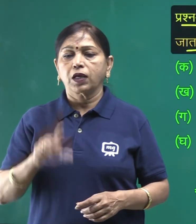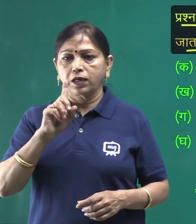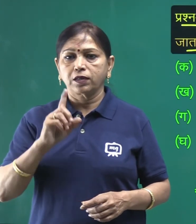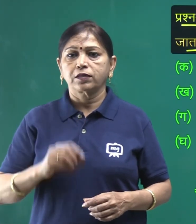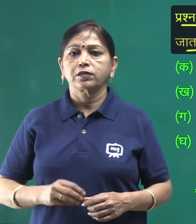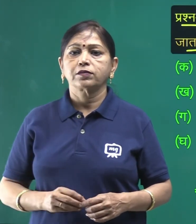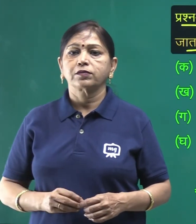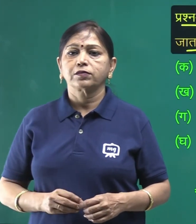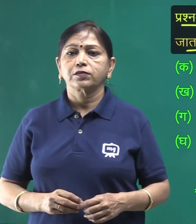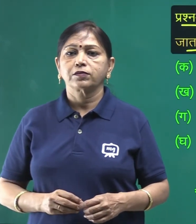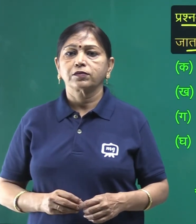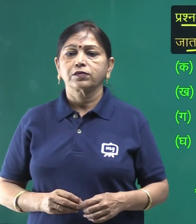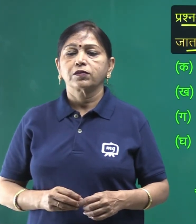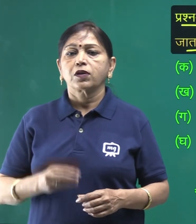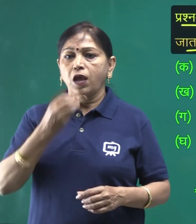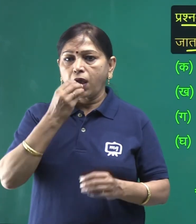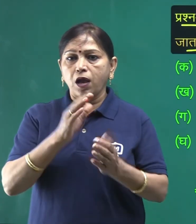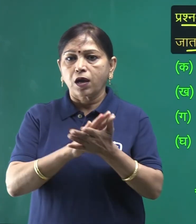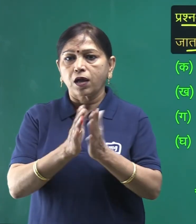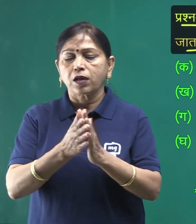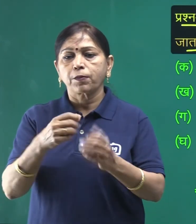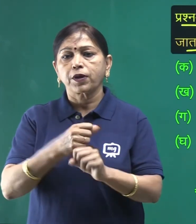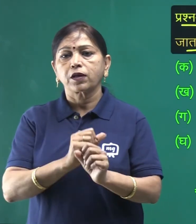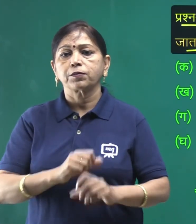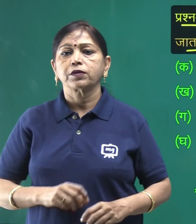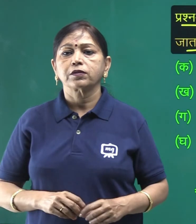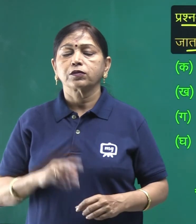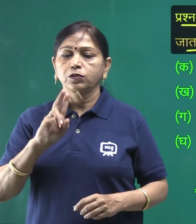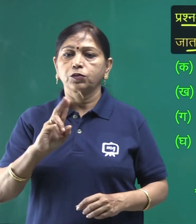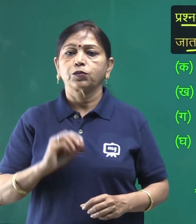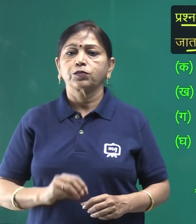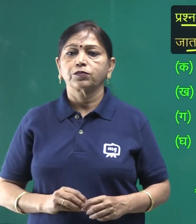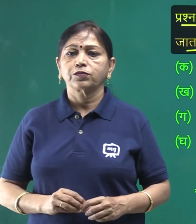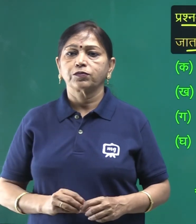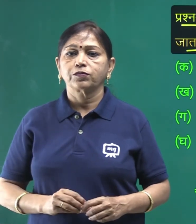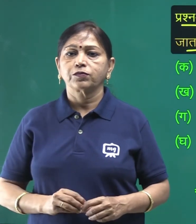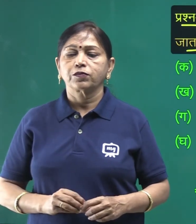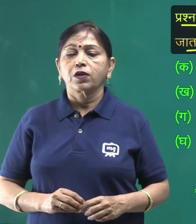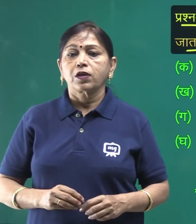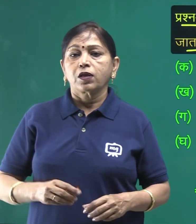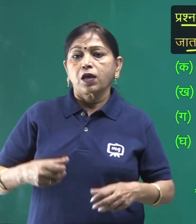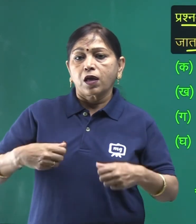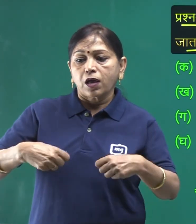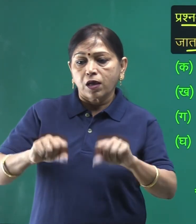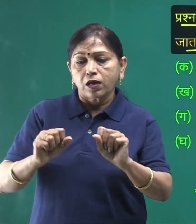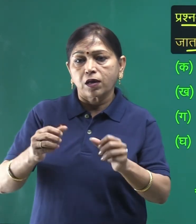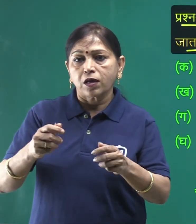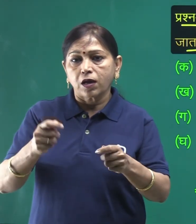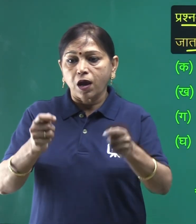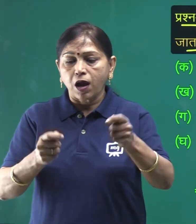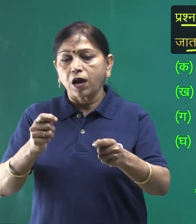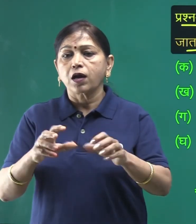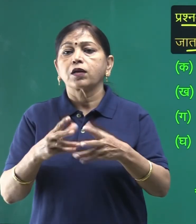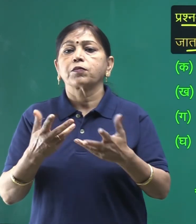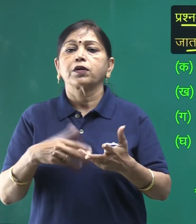1 खाना पकाने में, 2 वाहनों में,